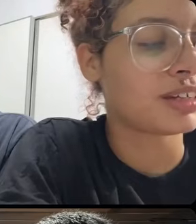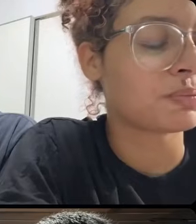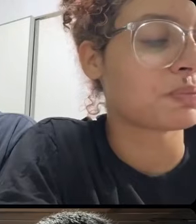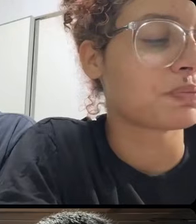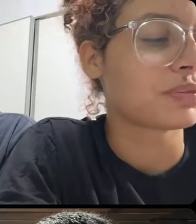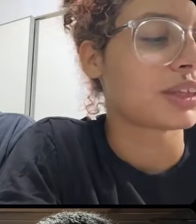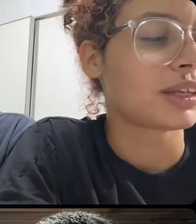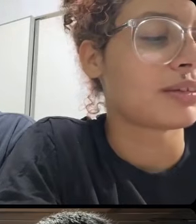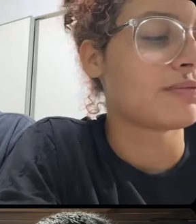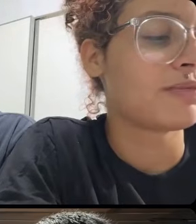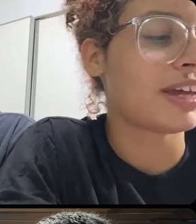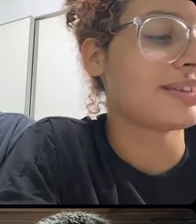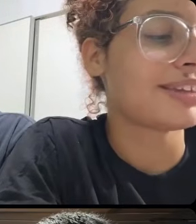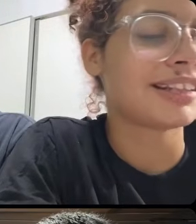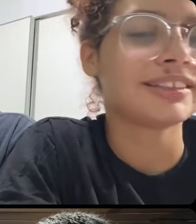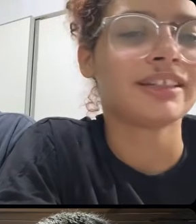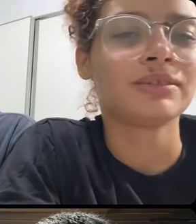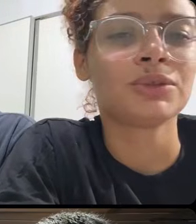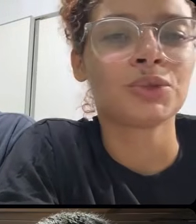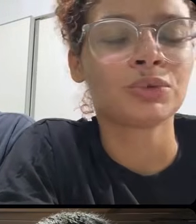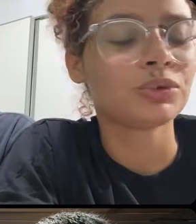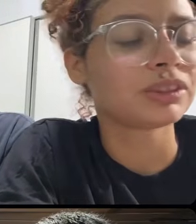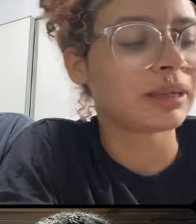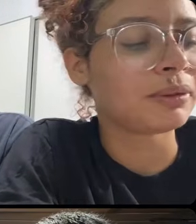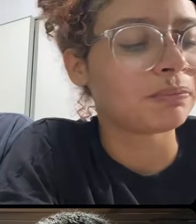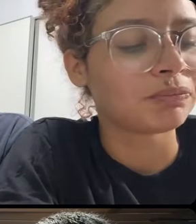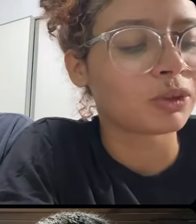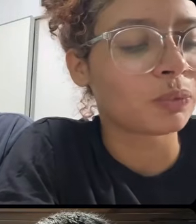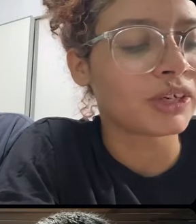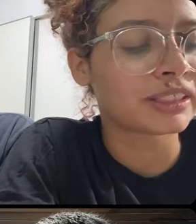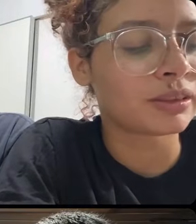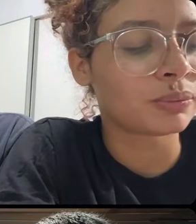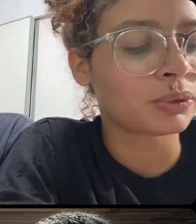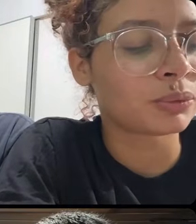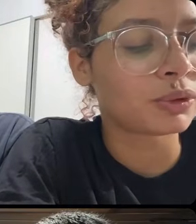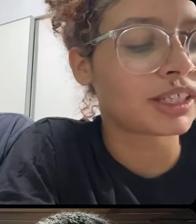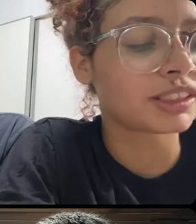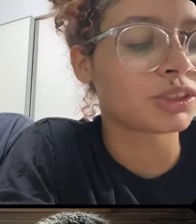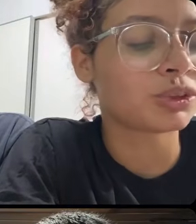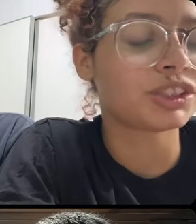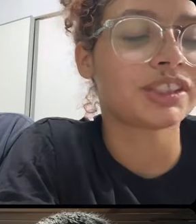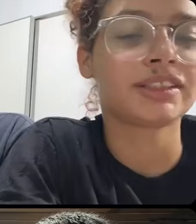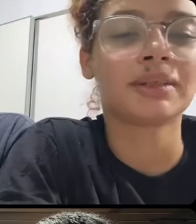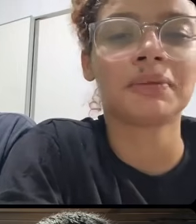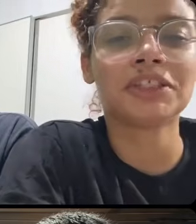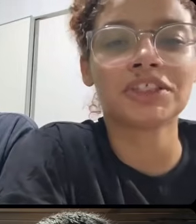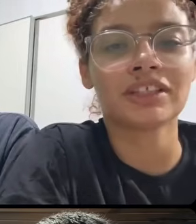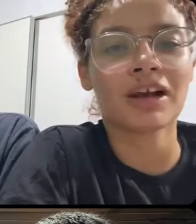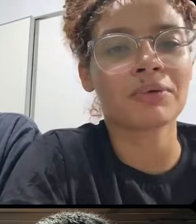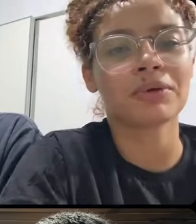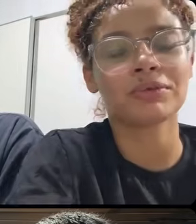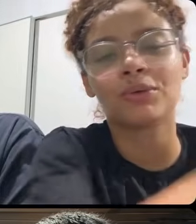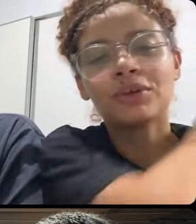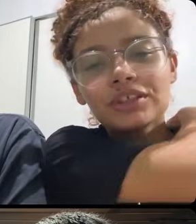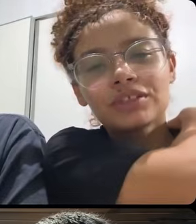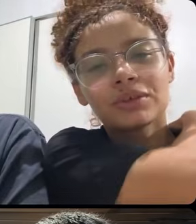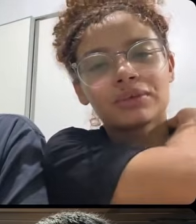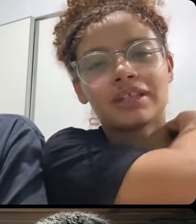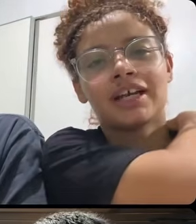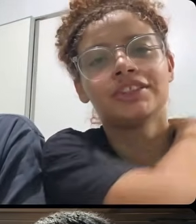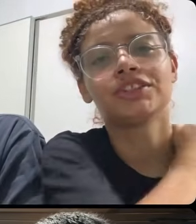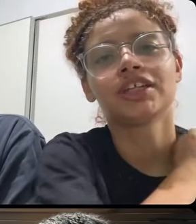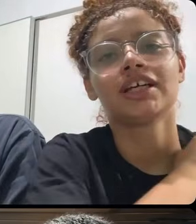autismo vem trazendo junto, sabe? Então, por exemplo, mudança de rotinas repentina é algo que eu tenho